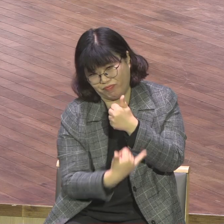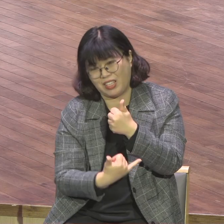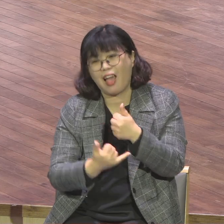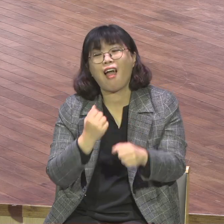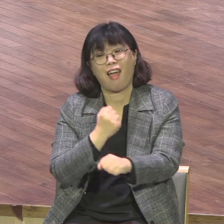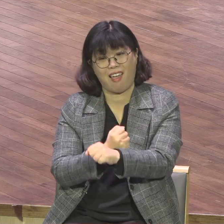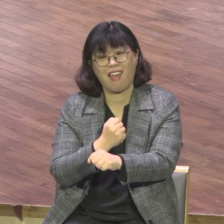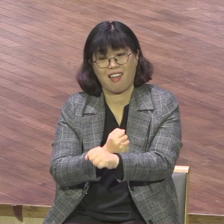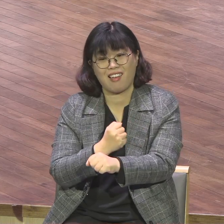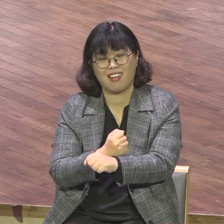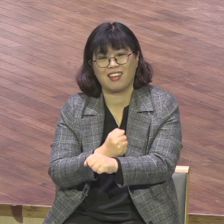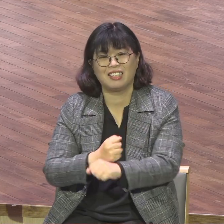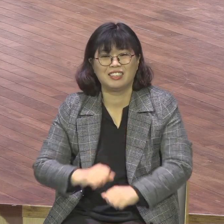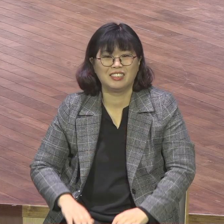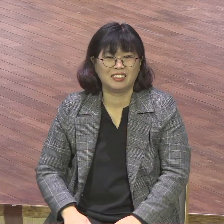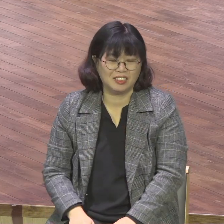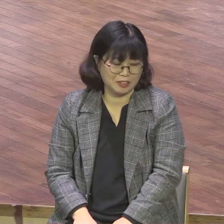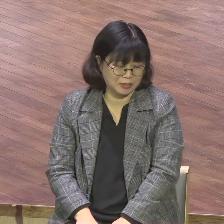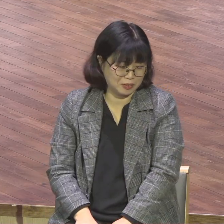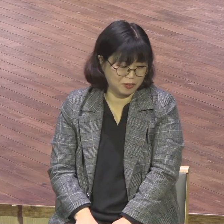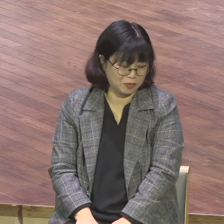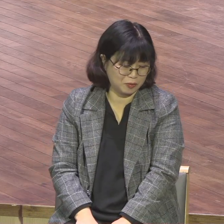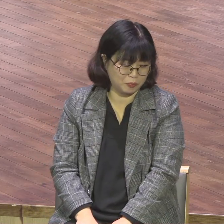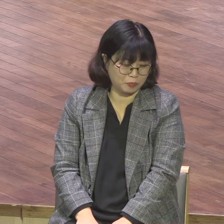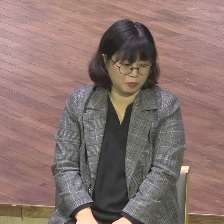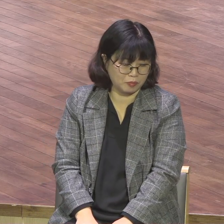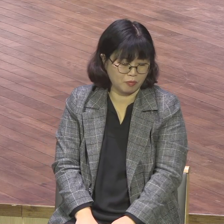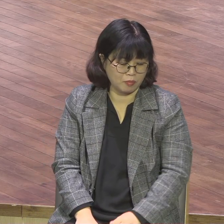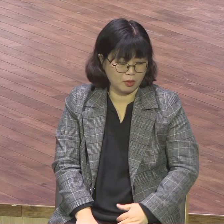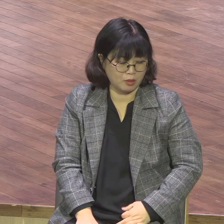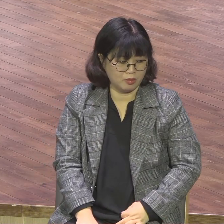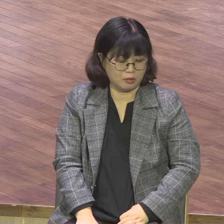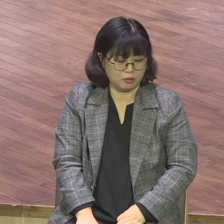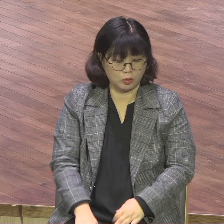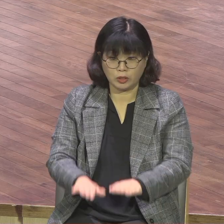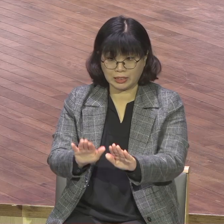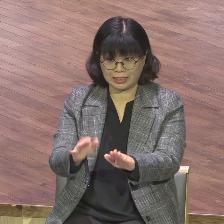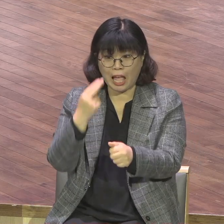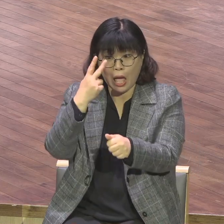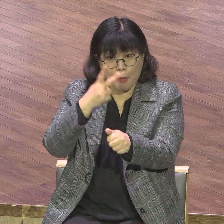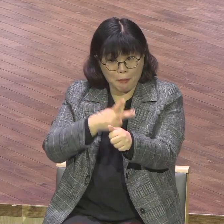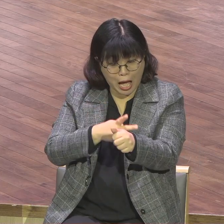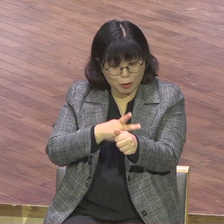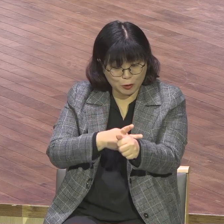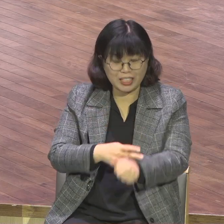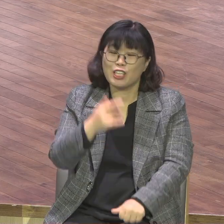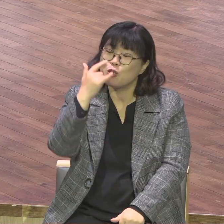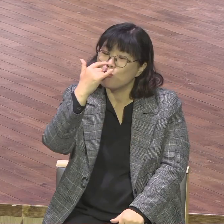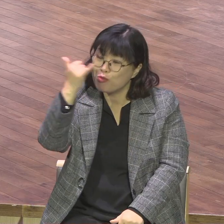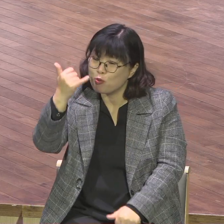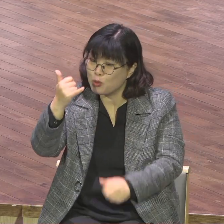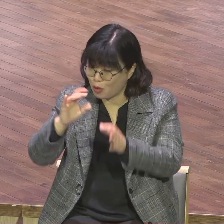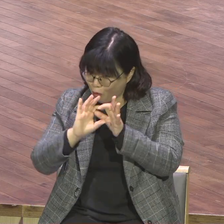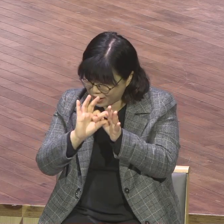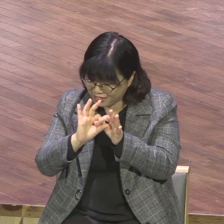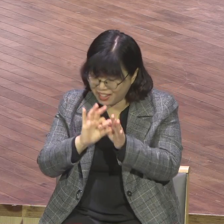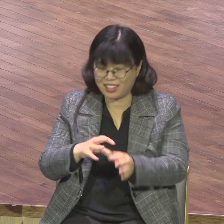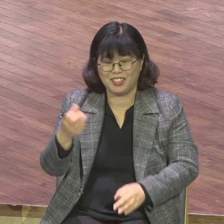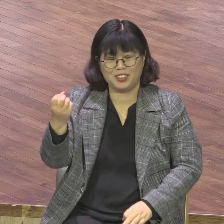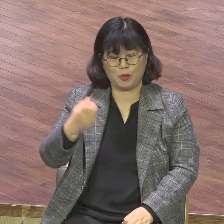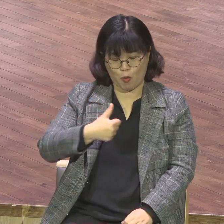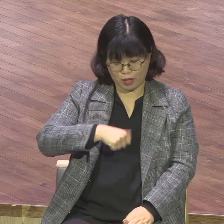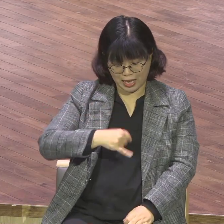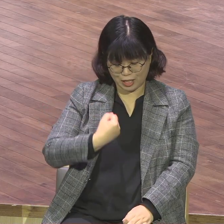사도 바울이 성경적 부부 관계, 이 부모 관계, 사회적 관계를 22절부터 에베소